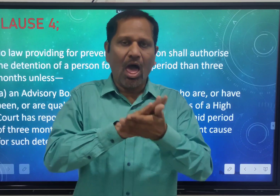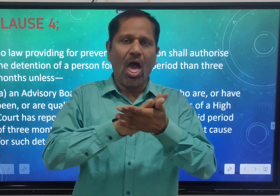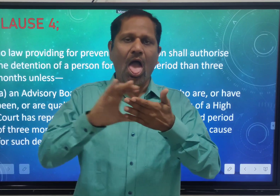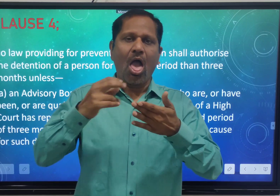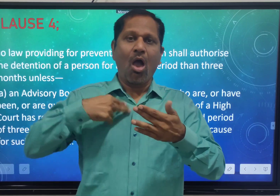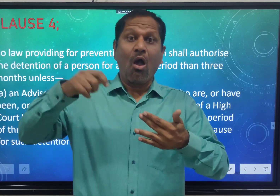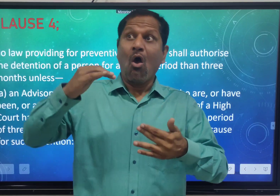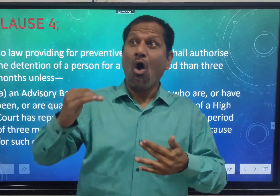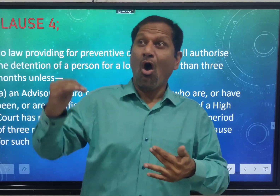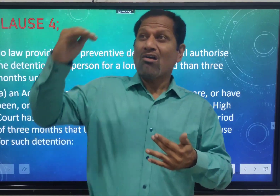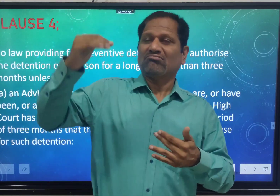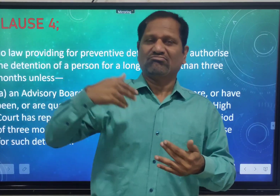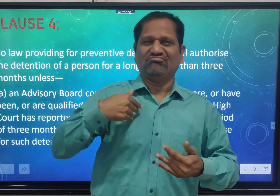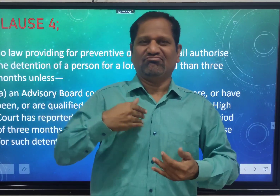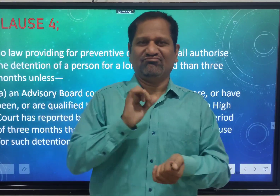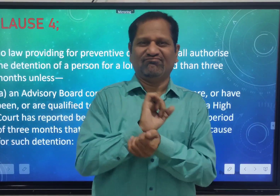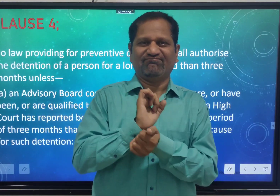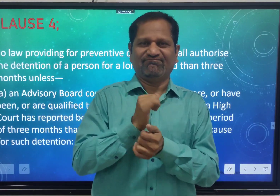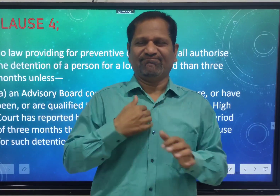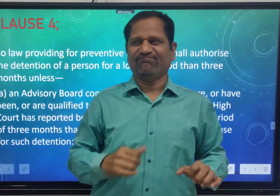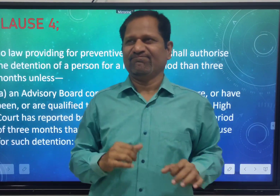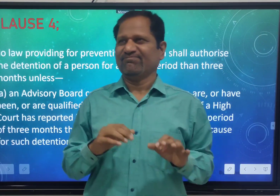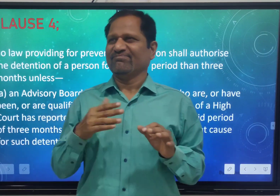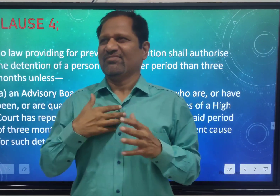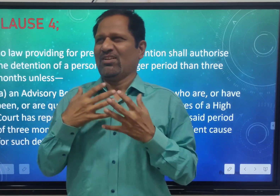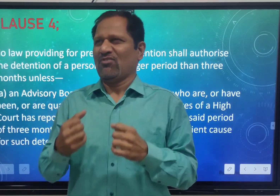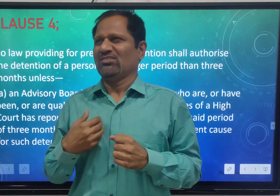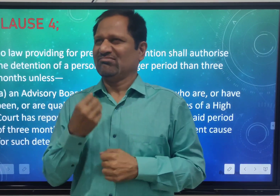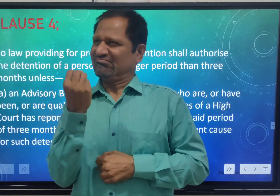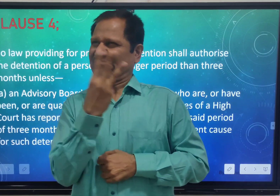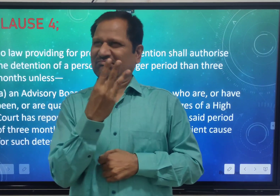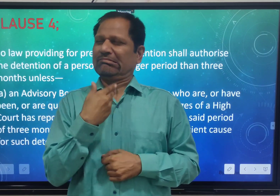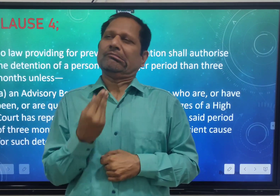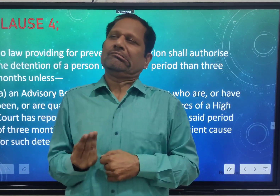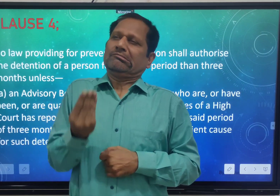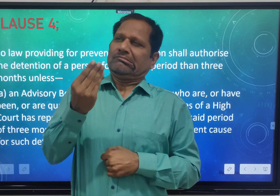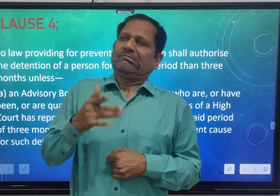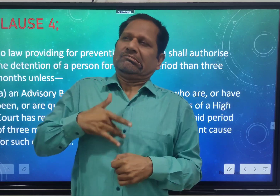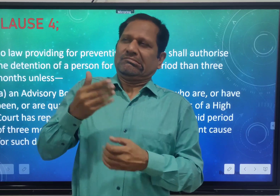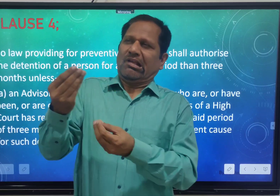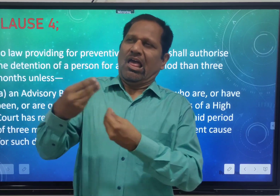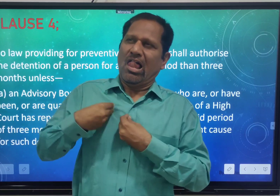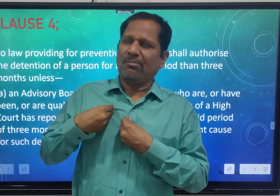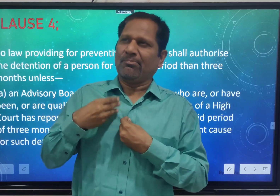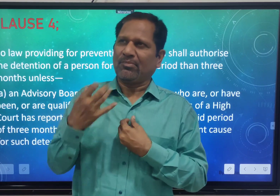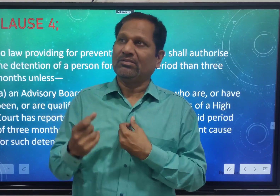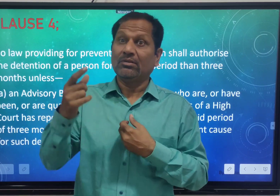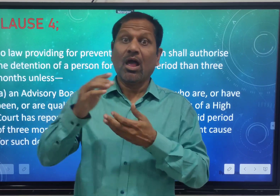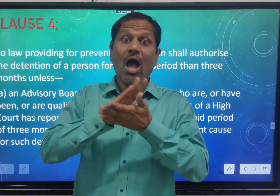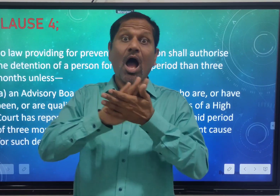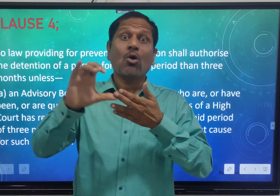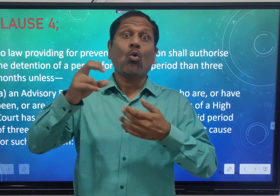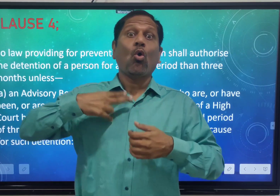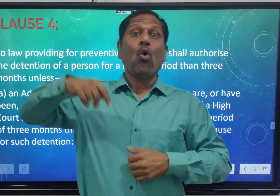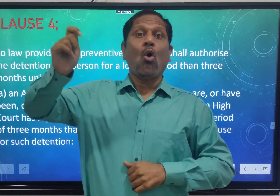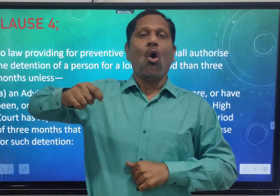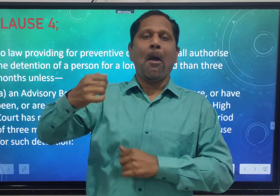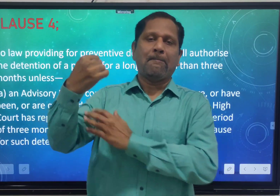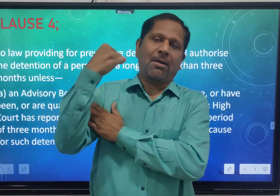पुलिस को लगता है कि इन्वेस्टिगेशन में और भी जानकारी निकालने के लिए समय चाहिए। तो जो एडवाइजरी बोर्ड है,